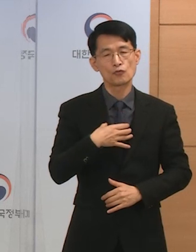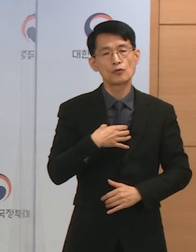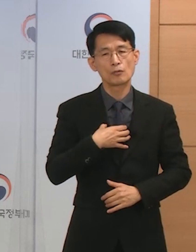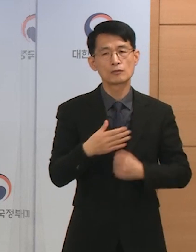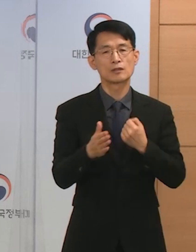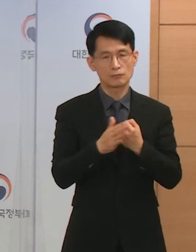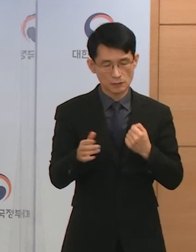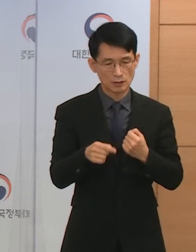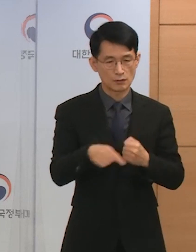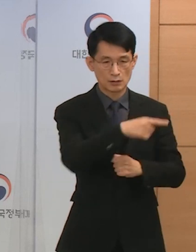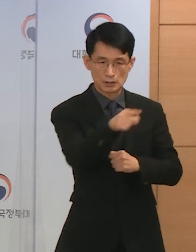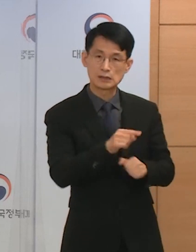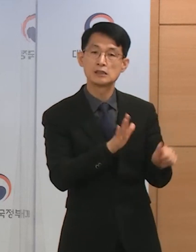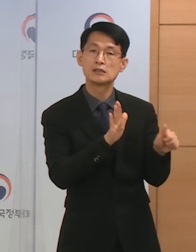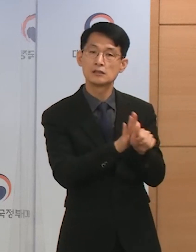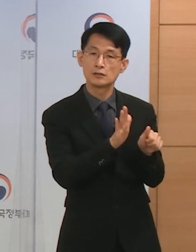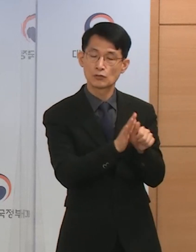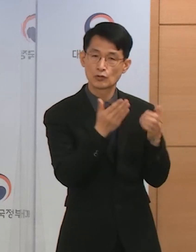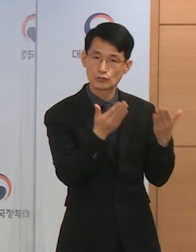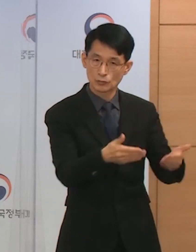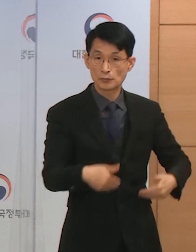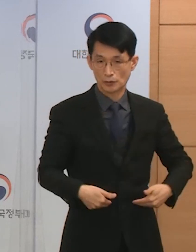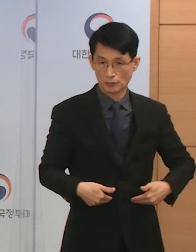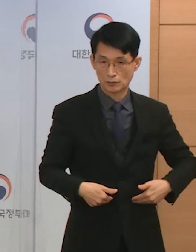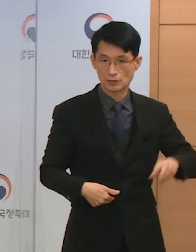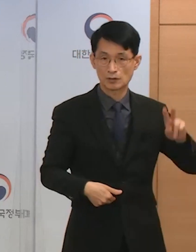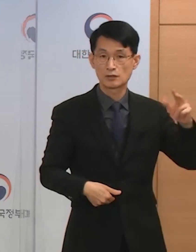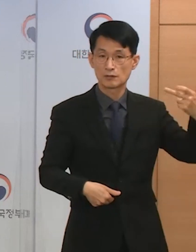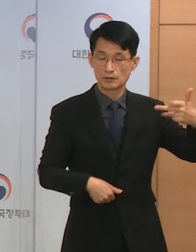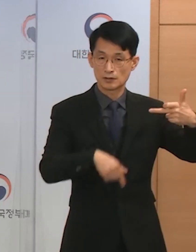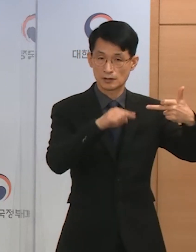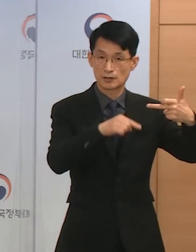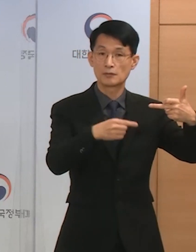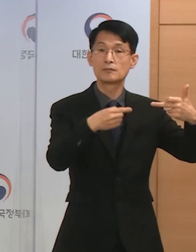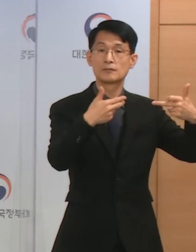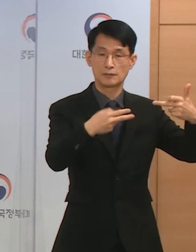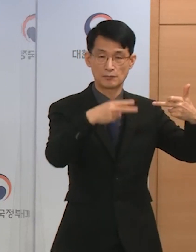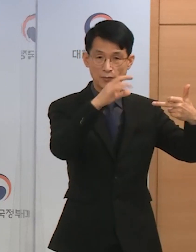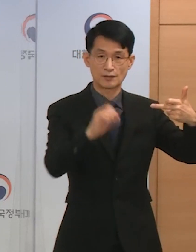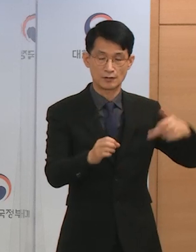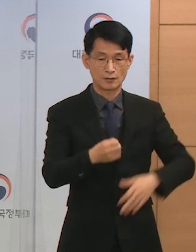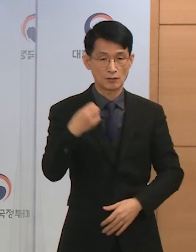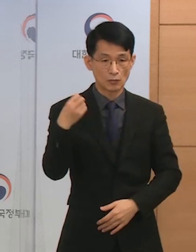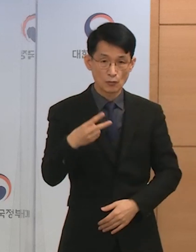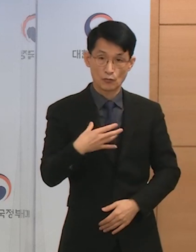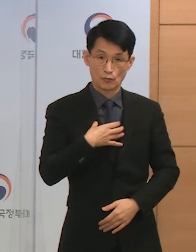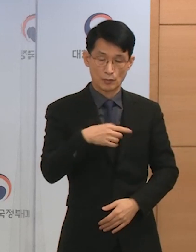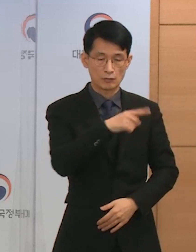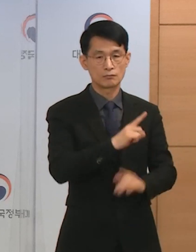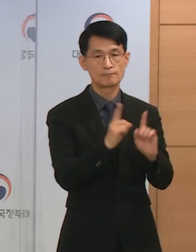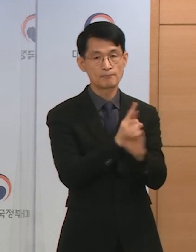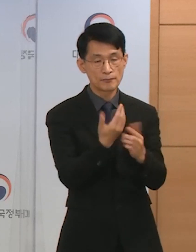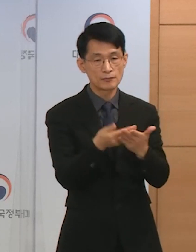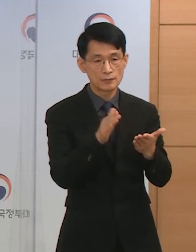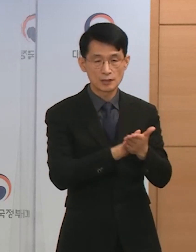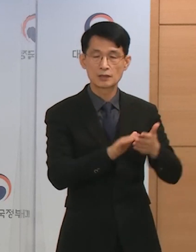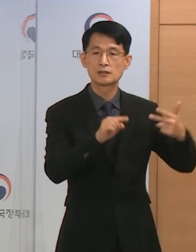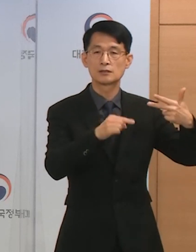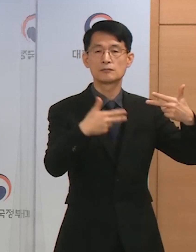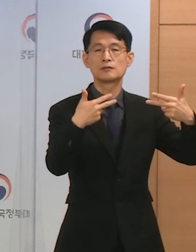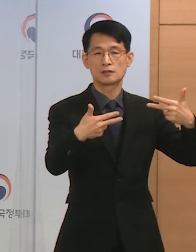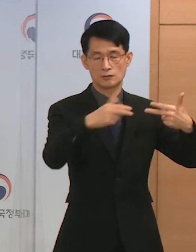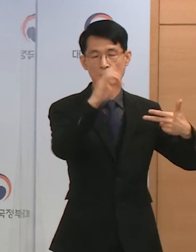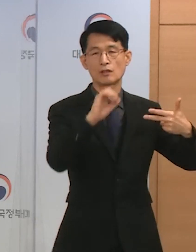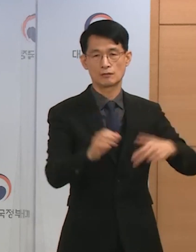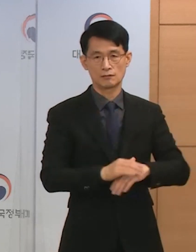주거 지원 강화 17.2%, 인센티브 등을 통한 위험 지역 정비